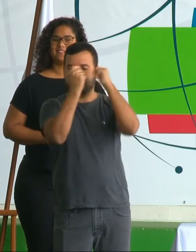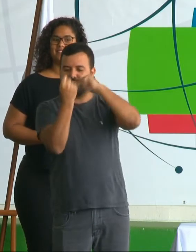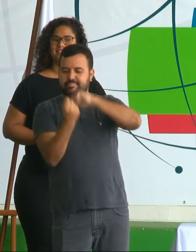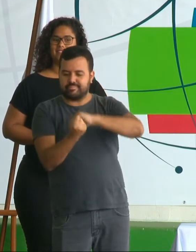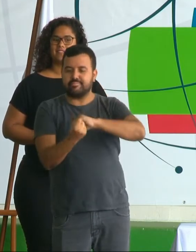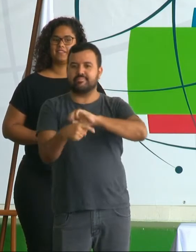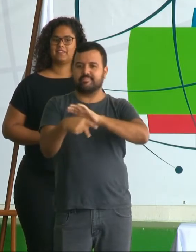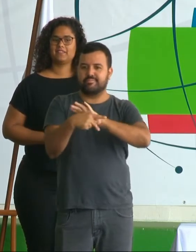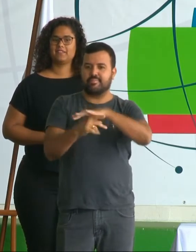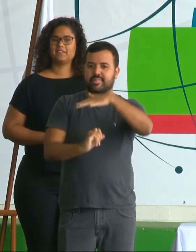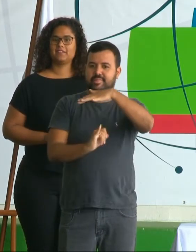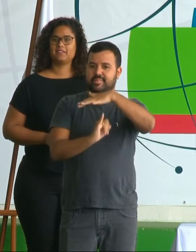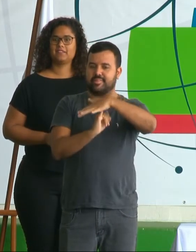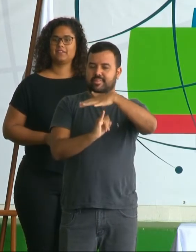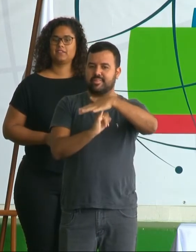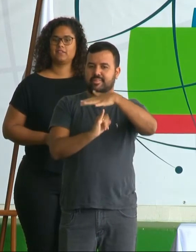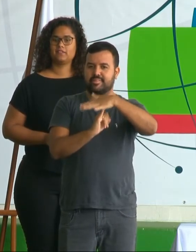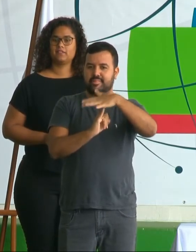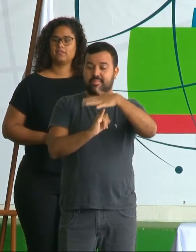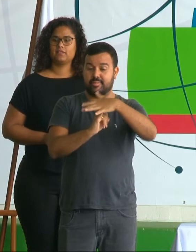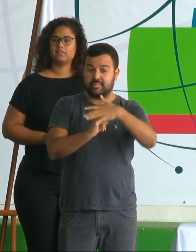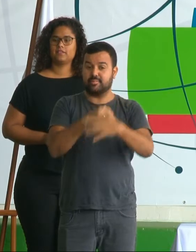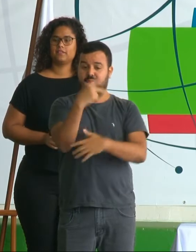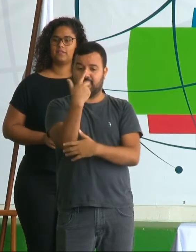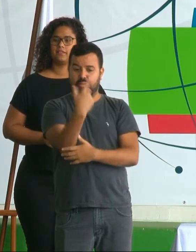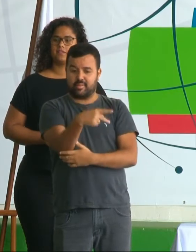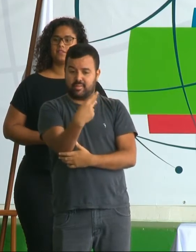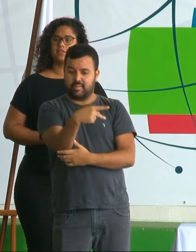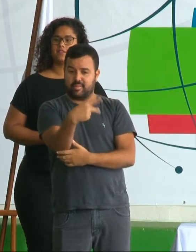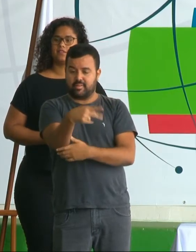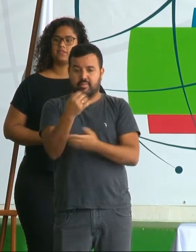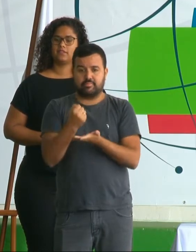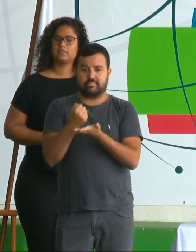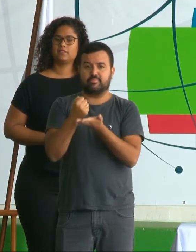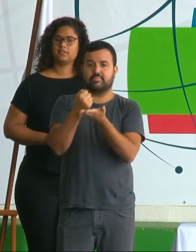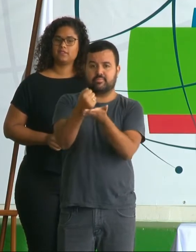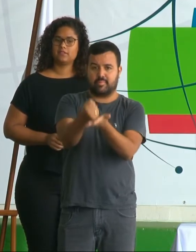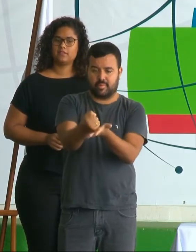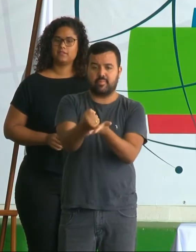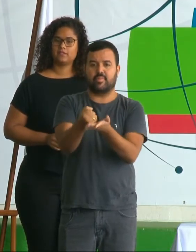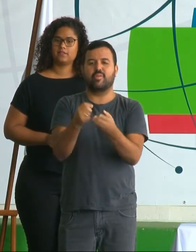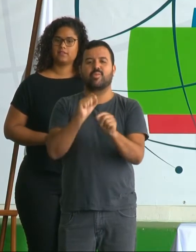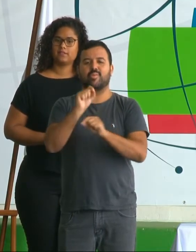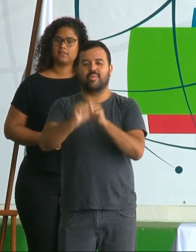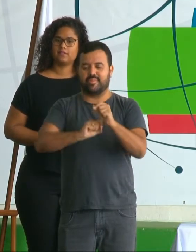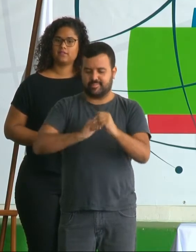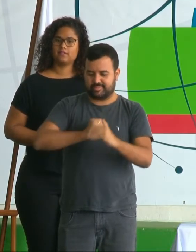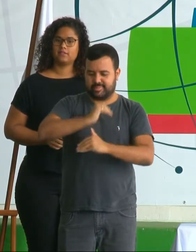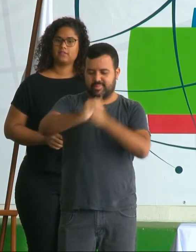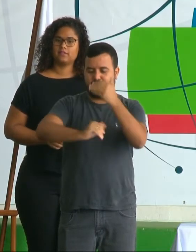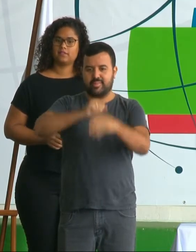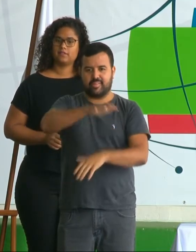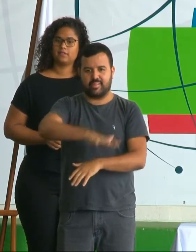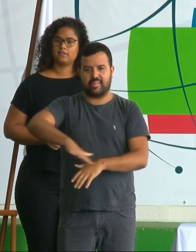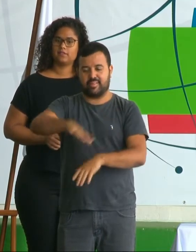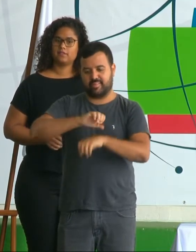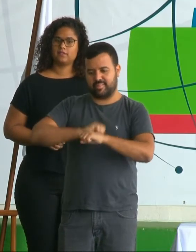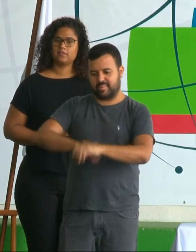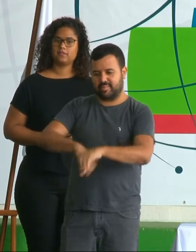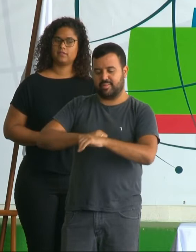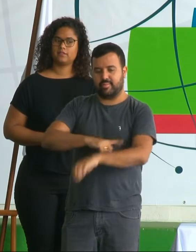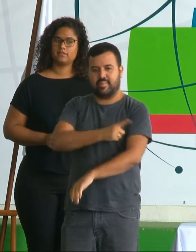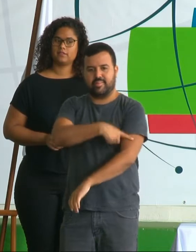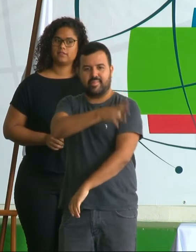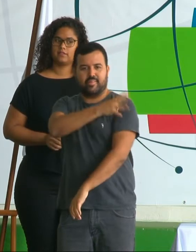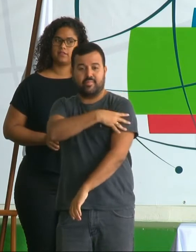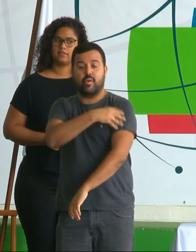Configuração de uma Instituição e Suas Contribuições para o Desenvolvimento da Educação Infantil. O